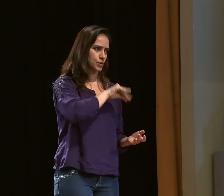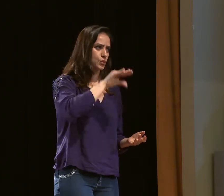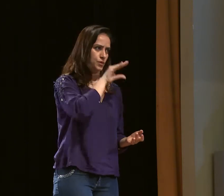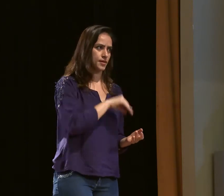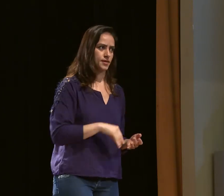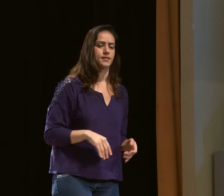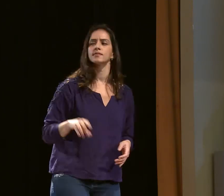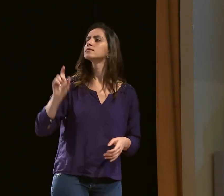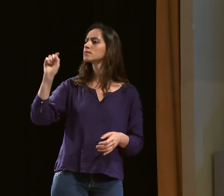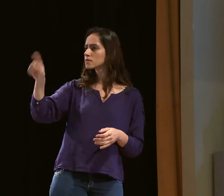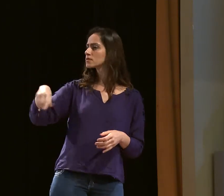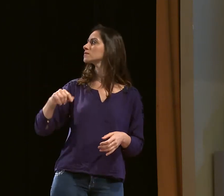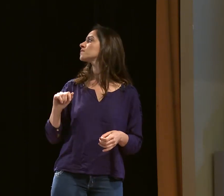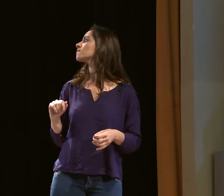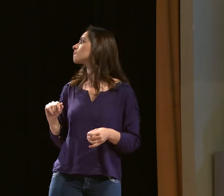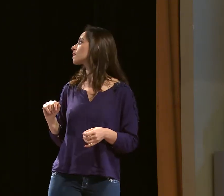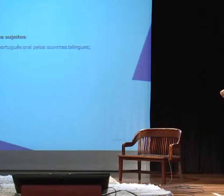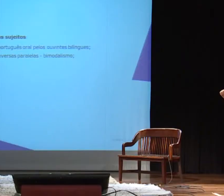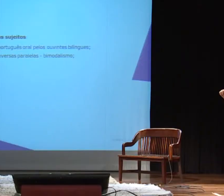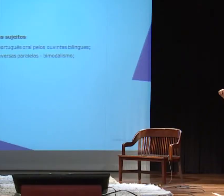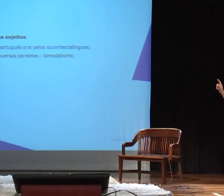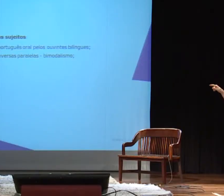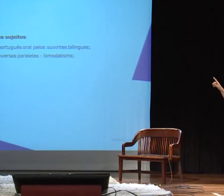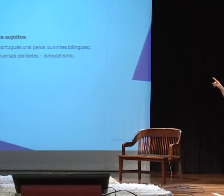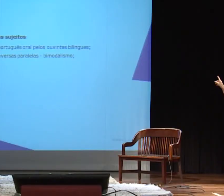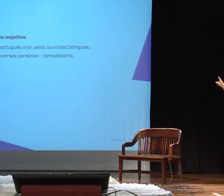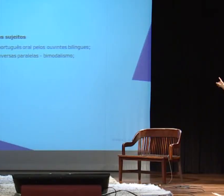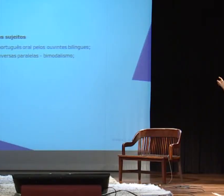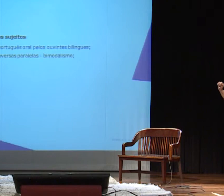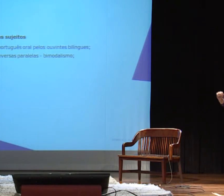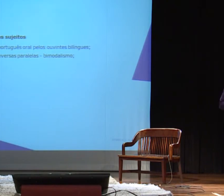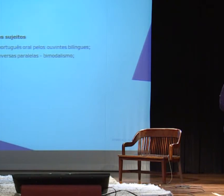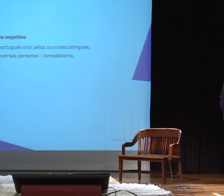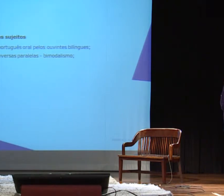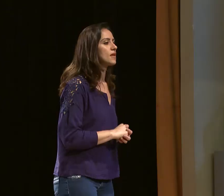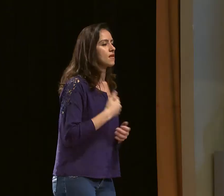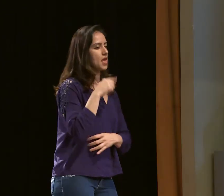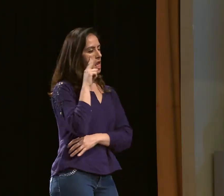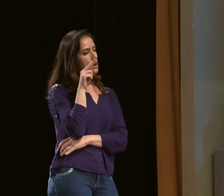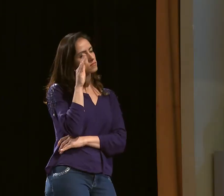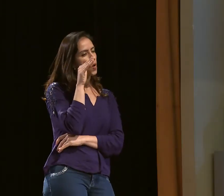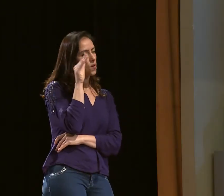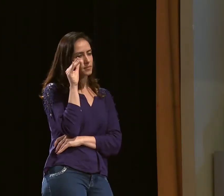muito mais o português, muito mais a língua oral. E aí